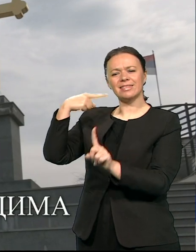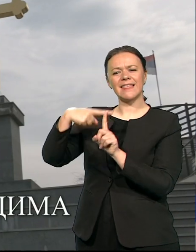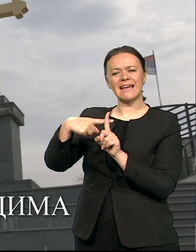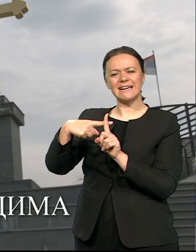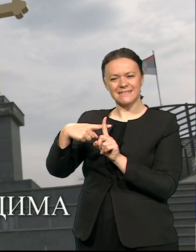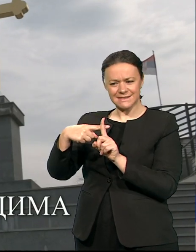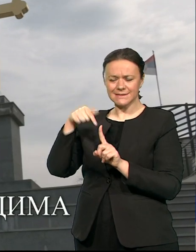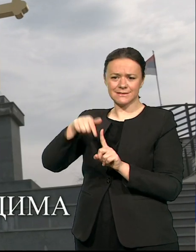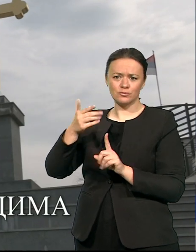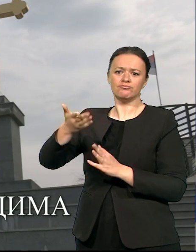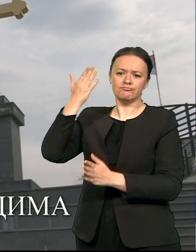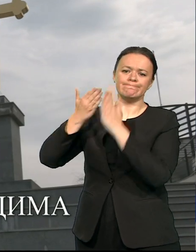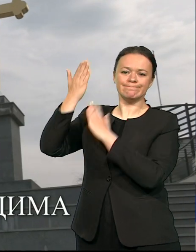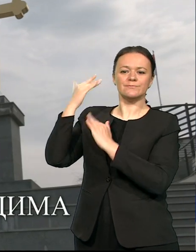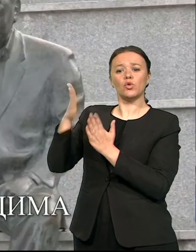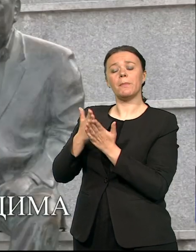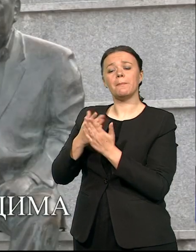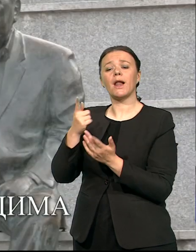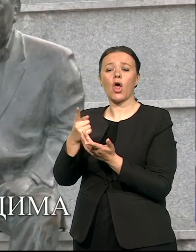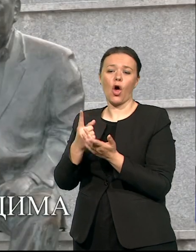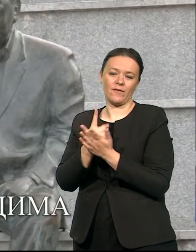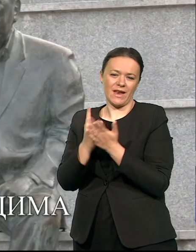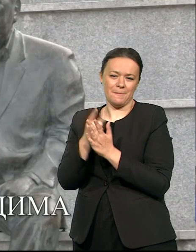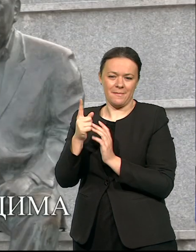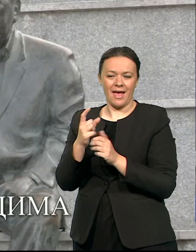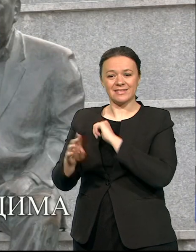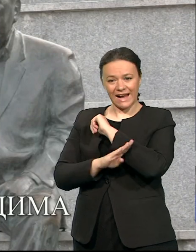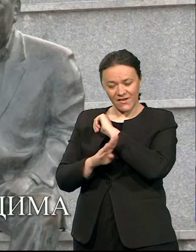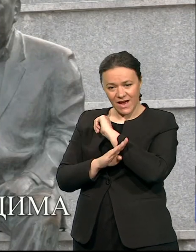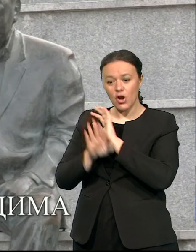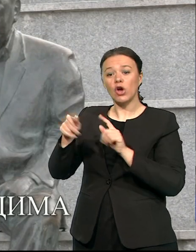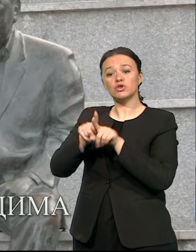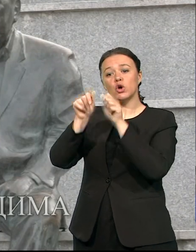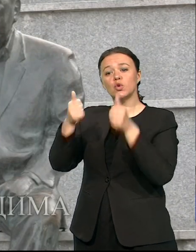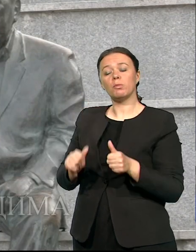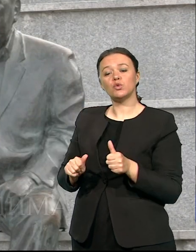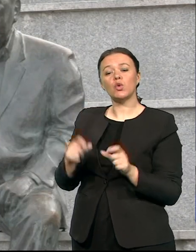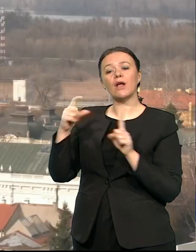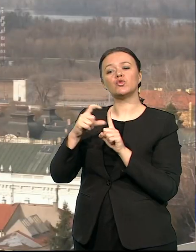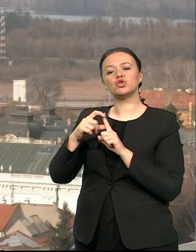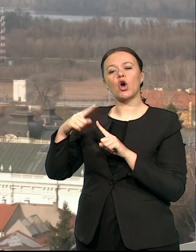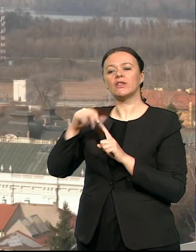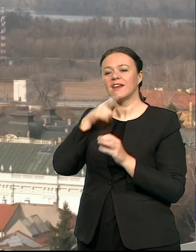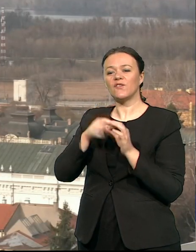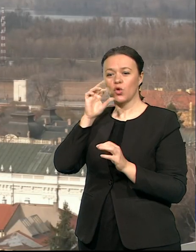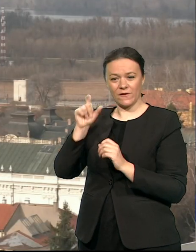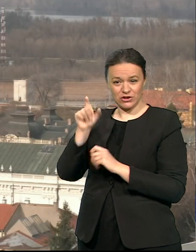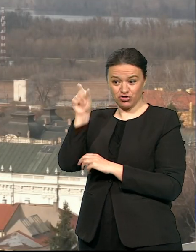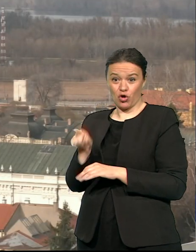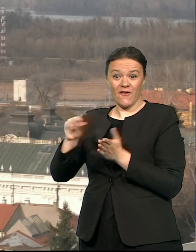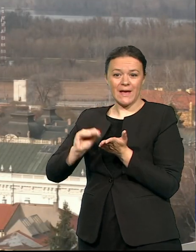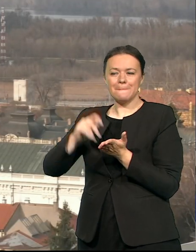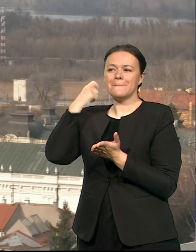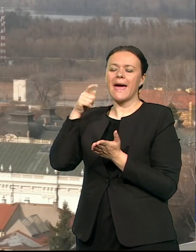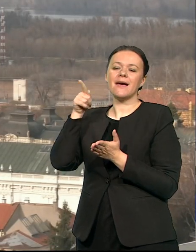kojem se pre više decenija nalazio drveni i skulptura Duška Trifunovića, pesnika koji je za života poželao da njegovo telo